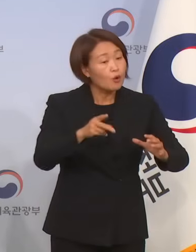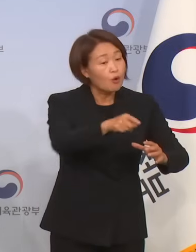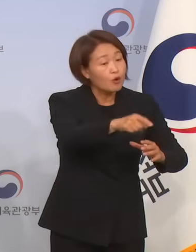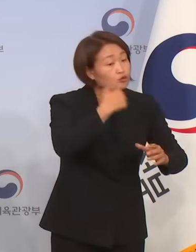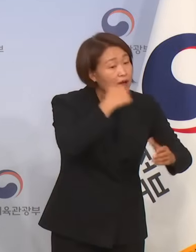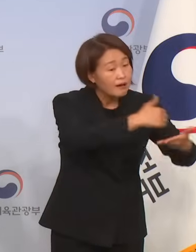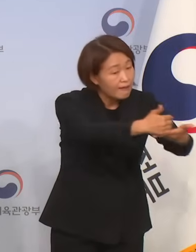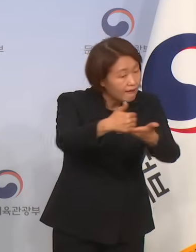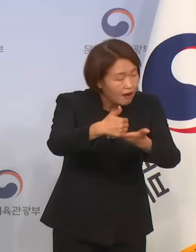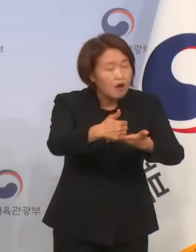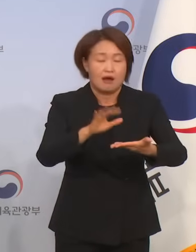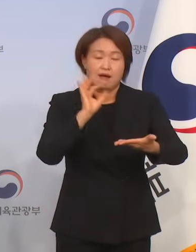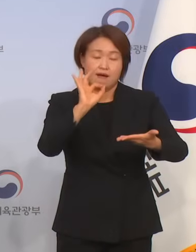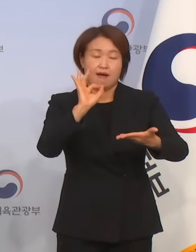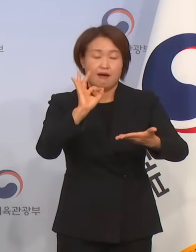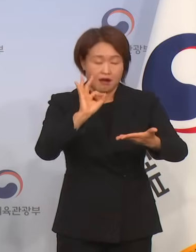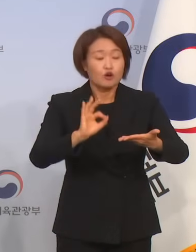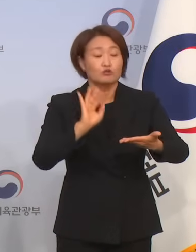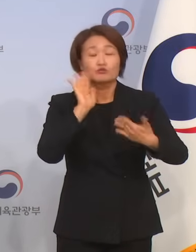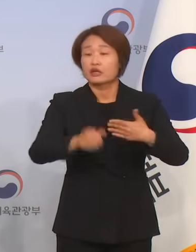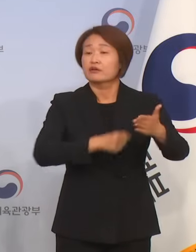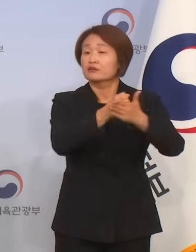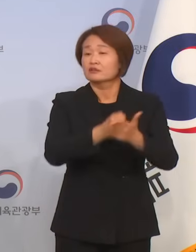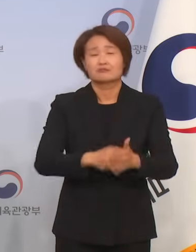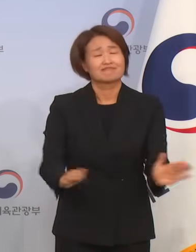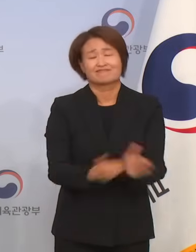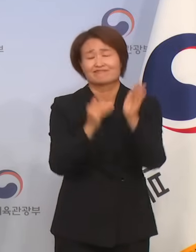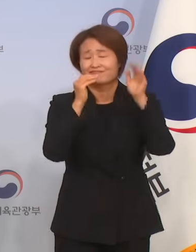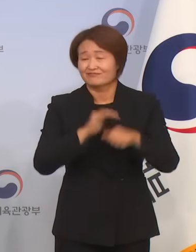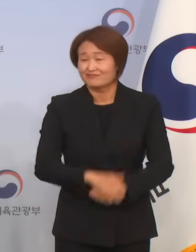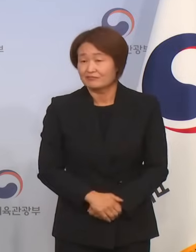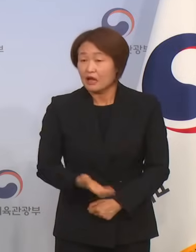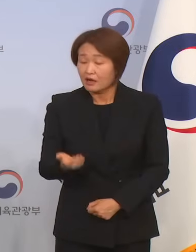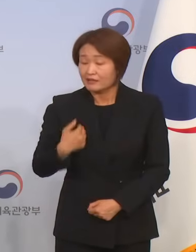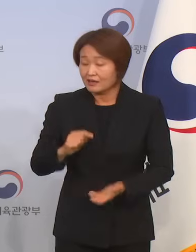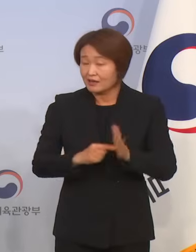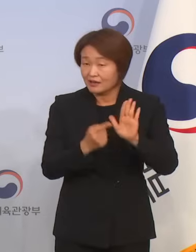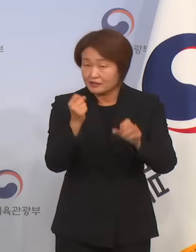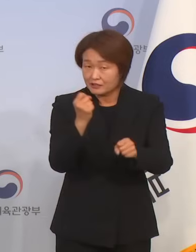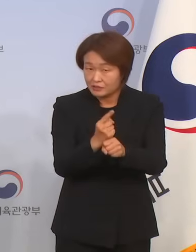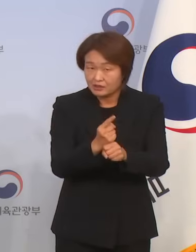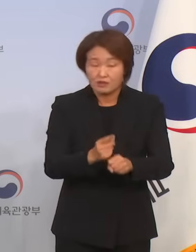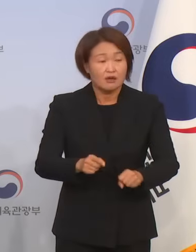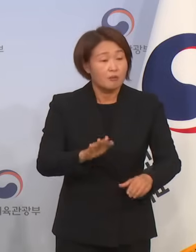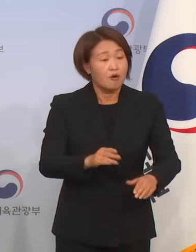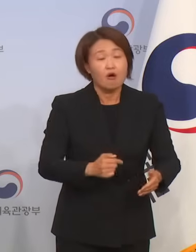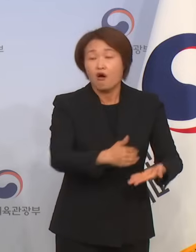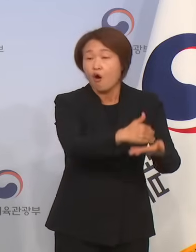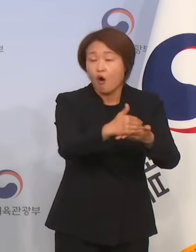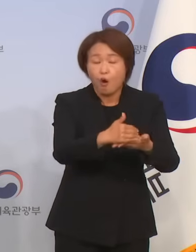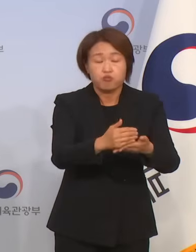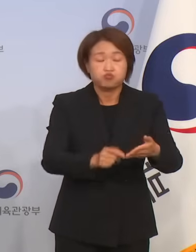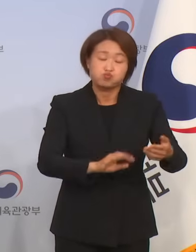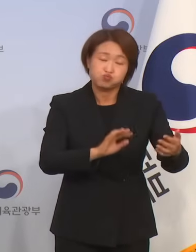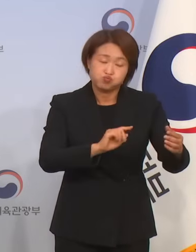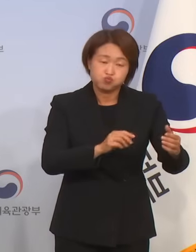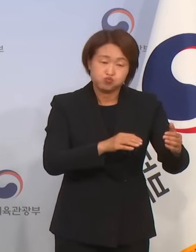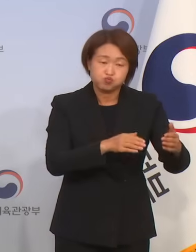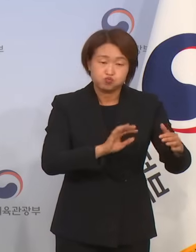담아서 의견 수렴해서 결정하면 될 것으로 보입니다. 그래서 저도 아까 발표문에서 의견 수렴하라고 했지 않습니까?